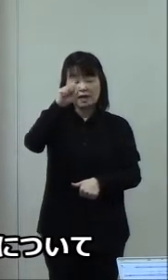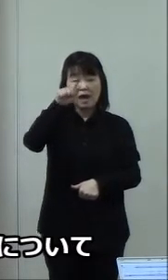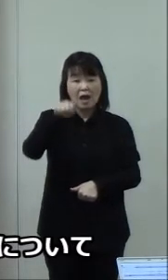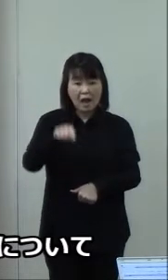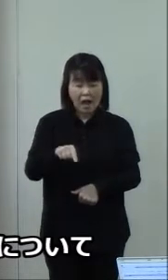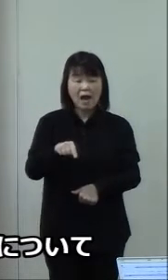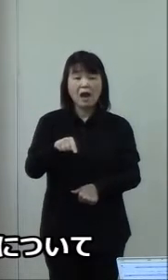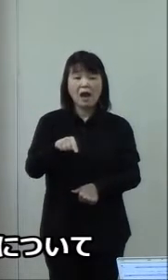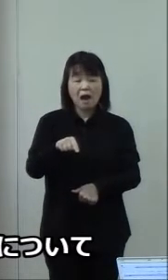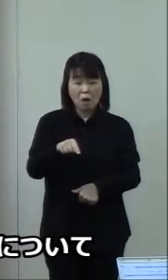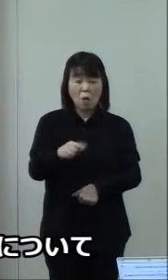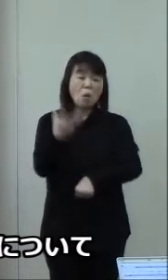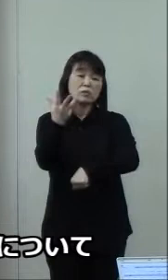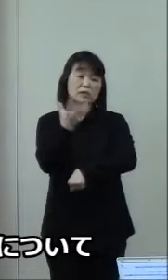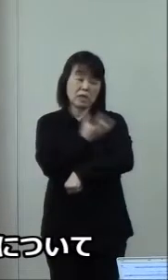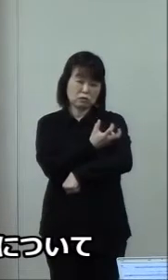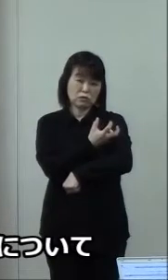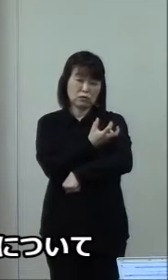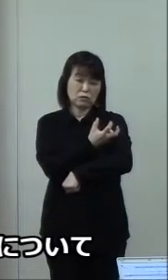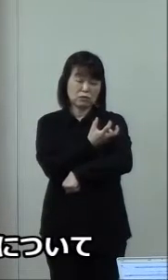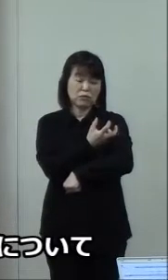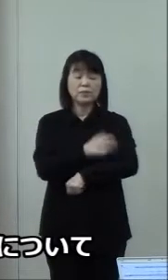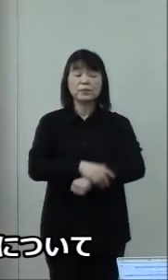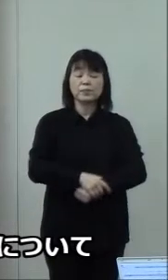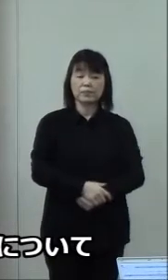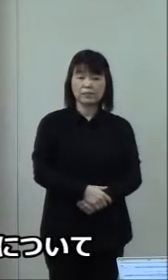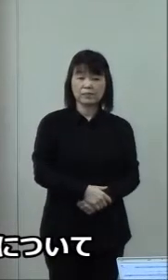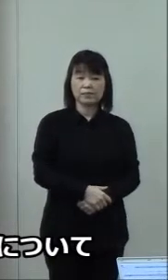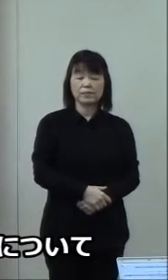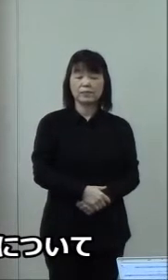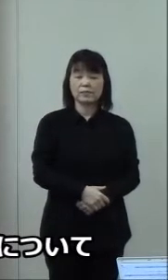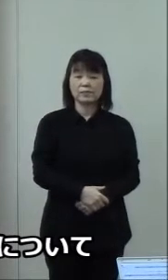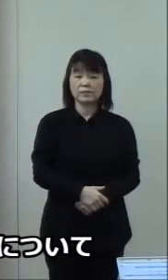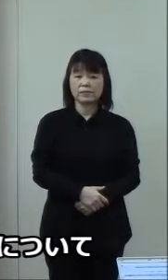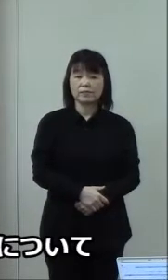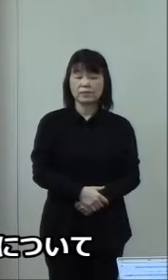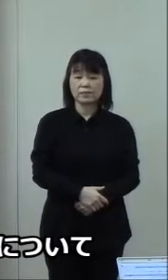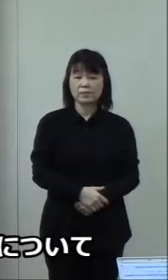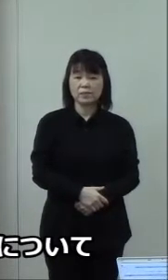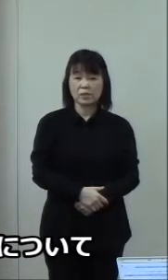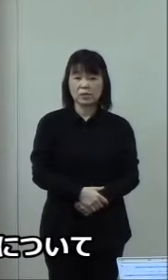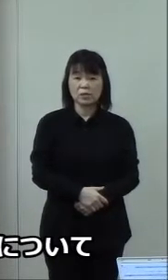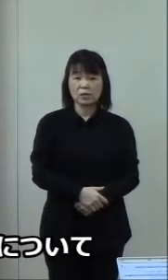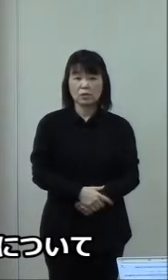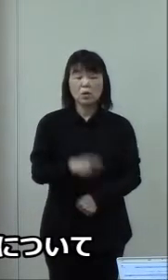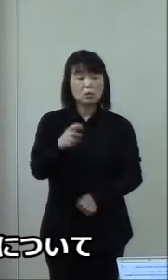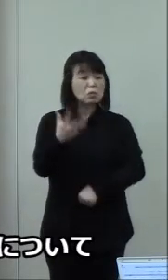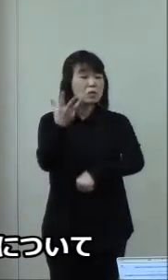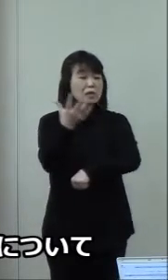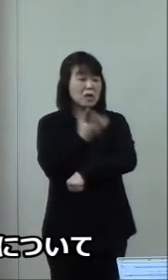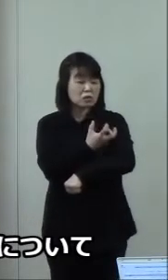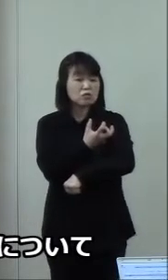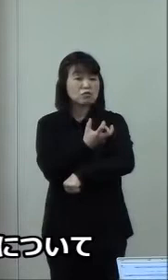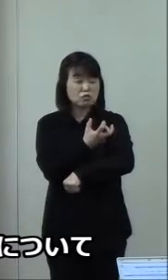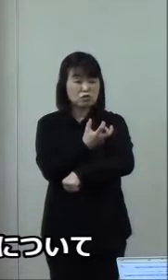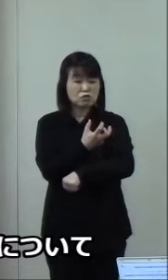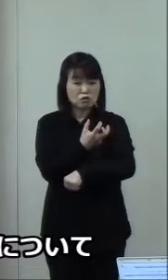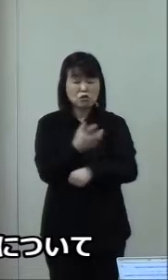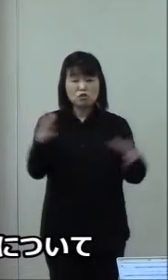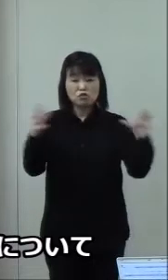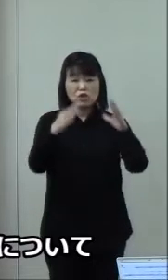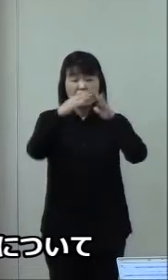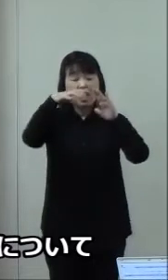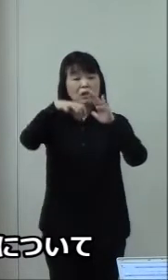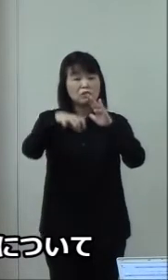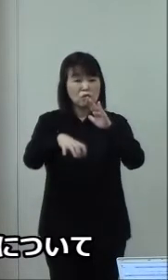されるということになっており、認められておりますので、ファイザーを接種する集団接種会